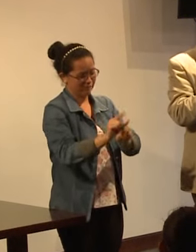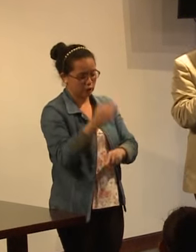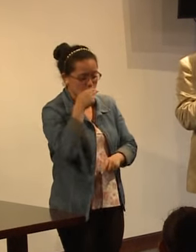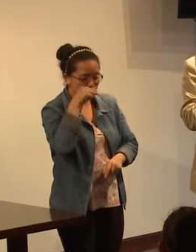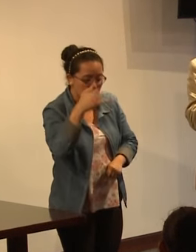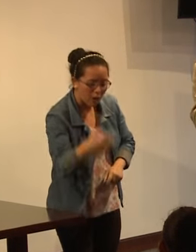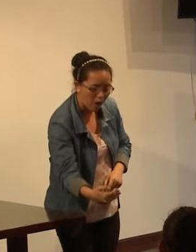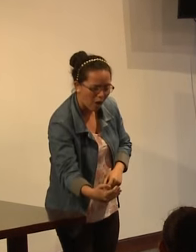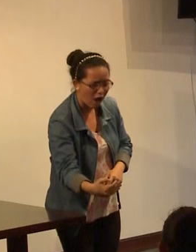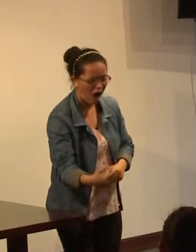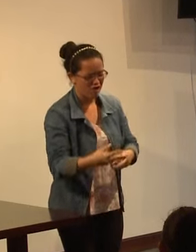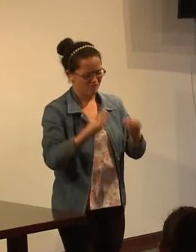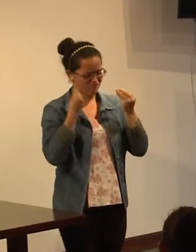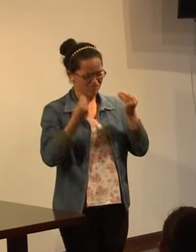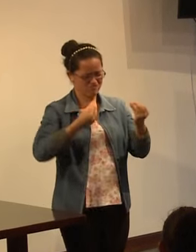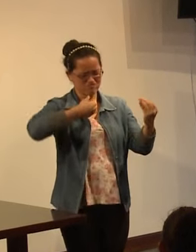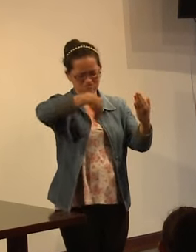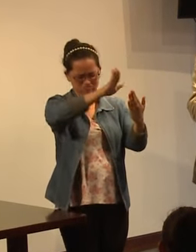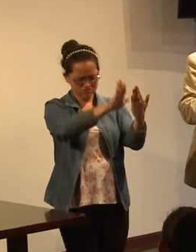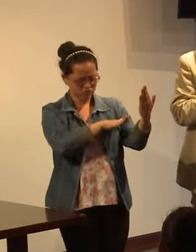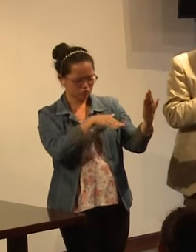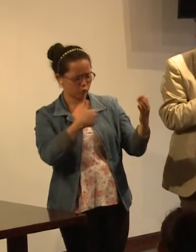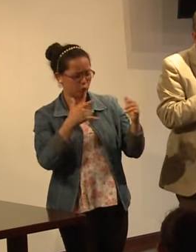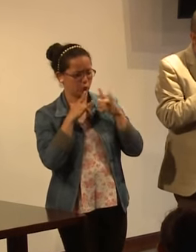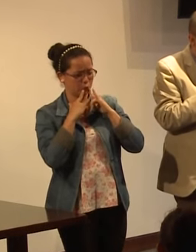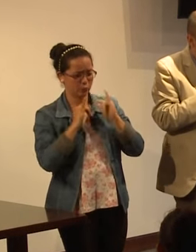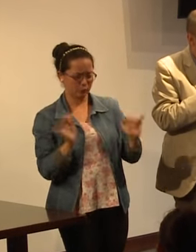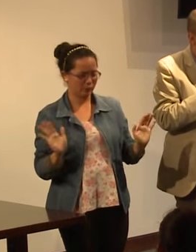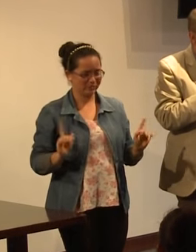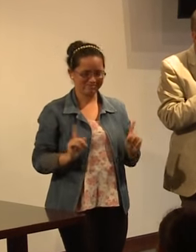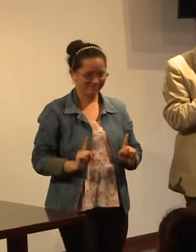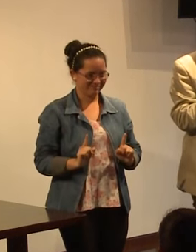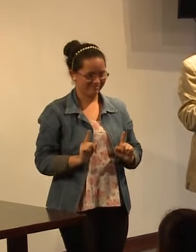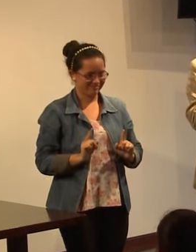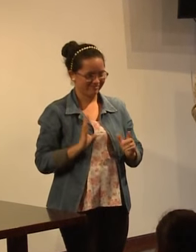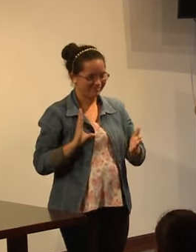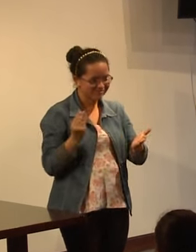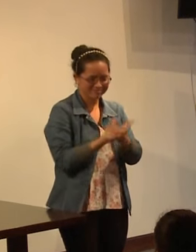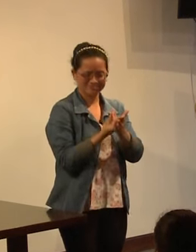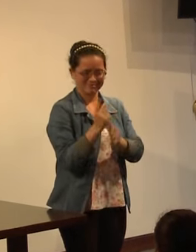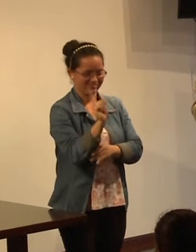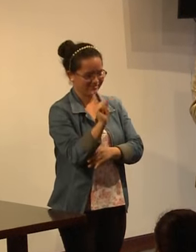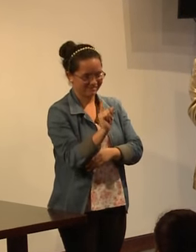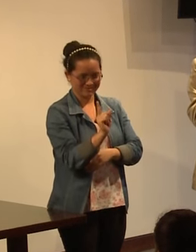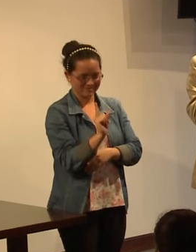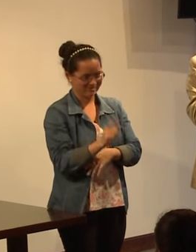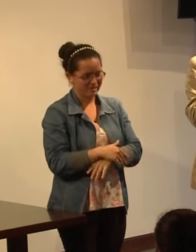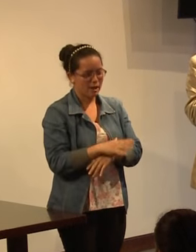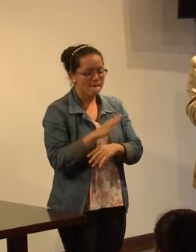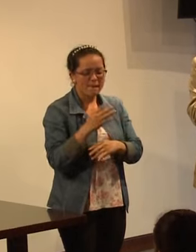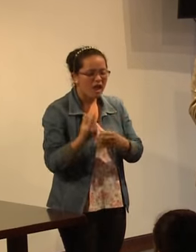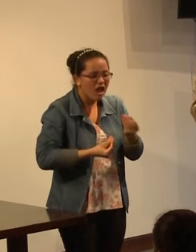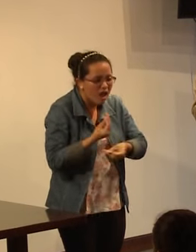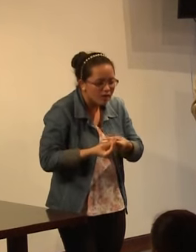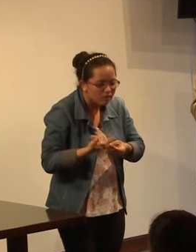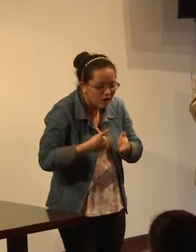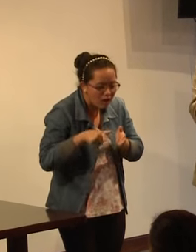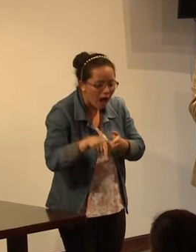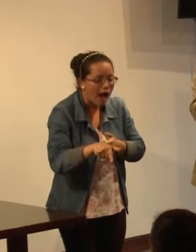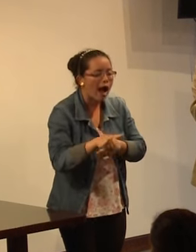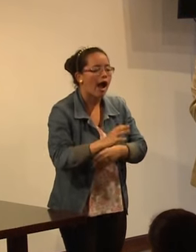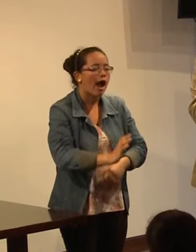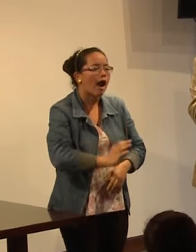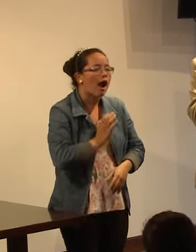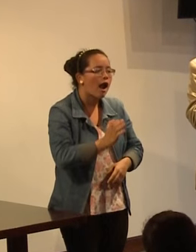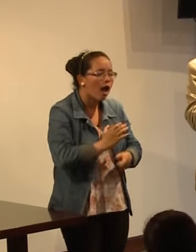está produciendo una cantidad de obras de arte. No, hay que bajarle un poco la temperatura al tema, porque lo que ellos están es reconociendo las características